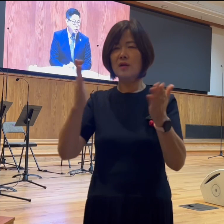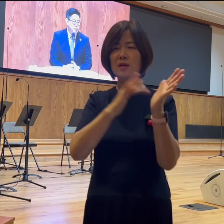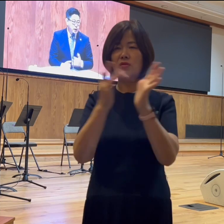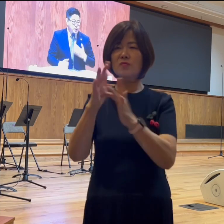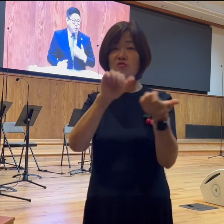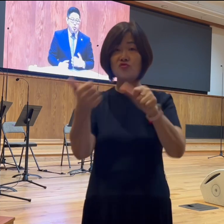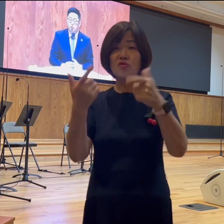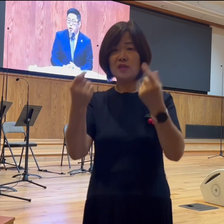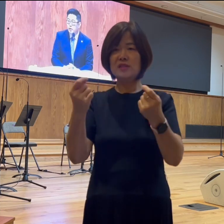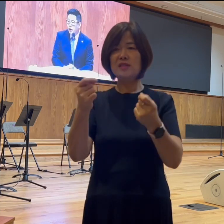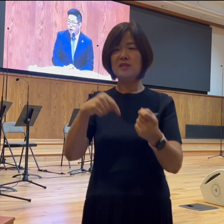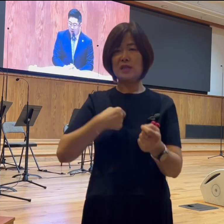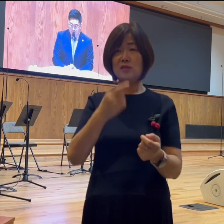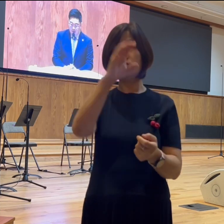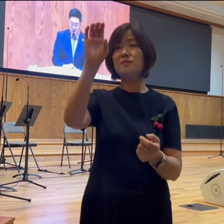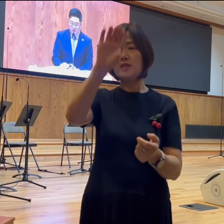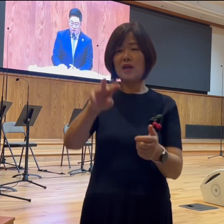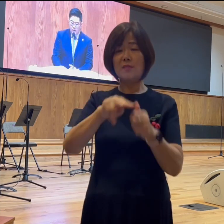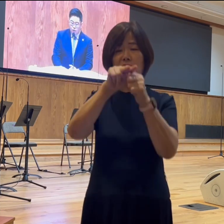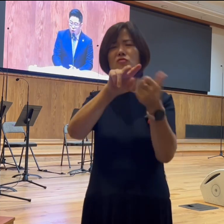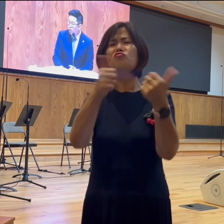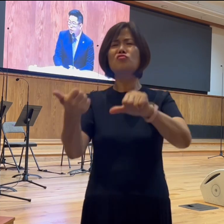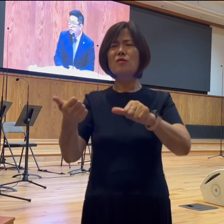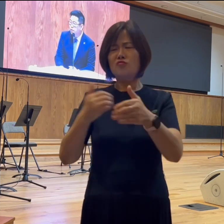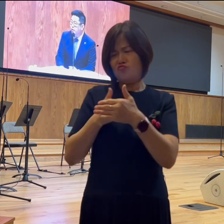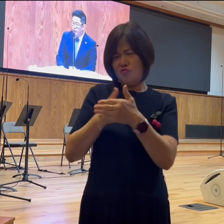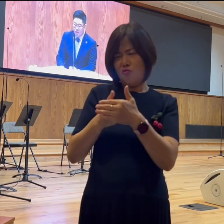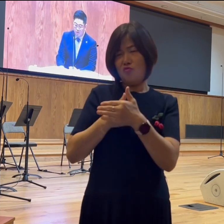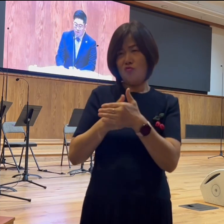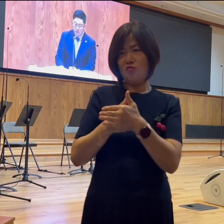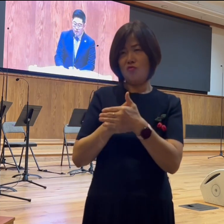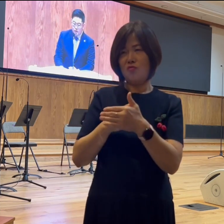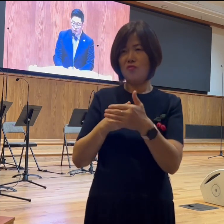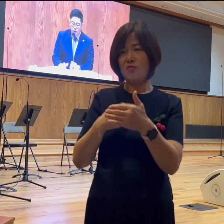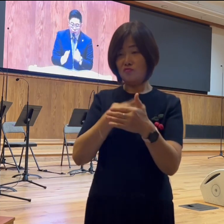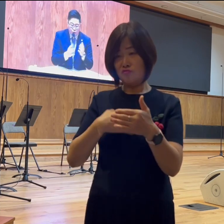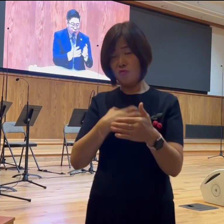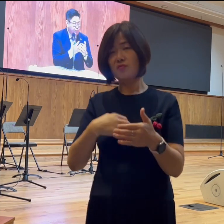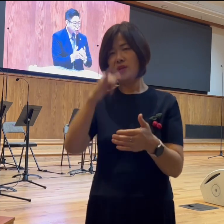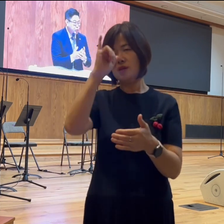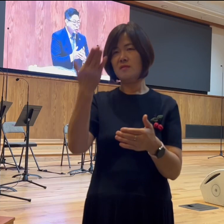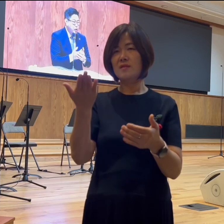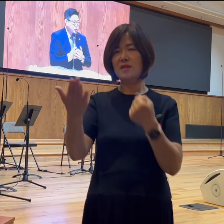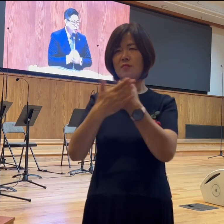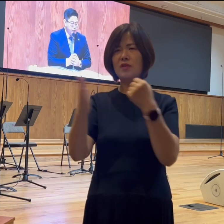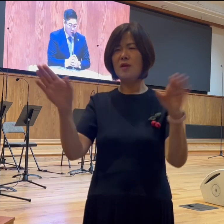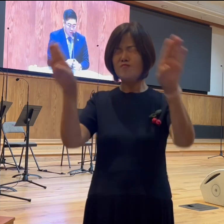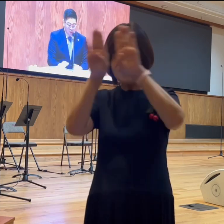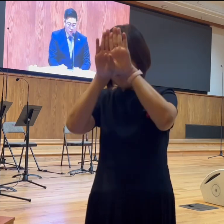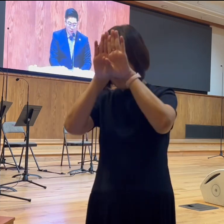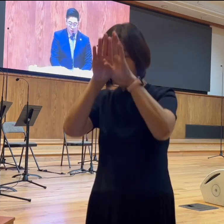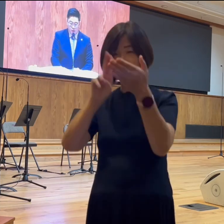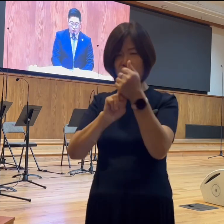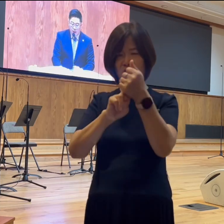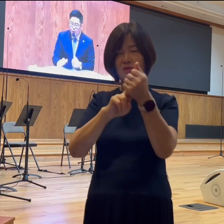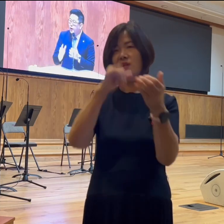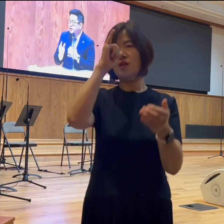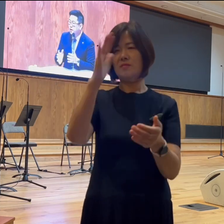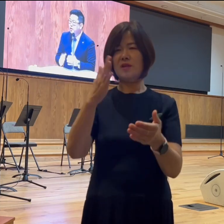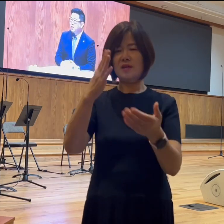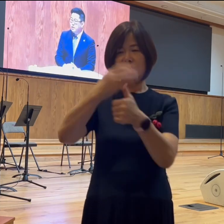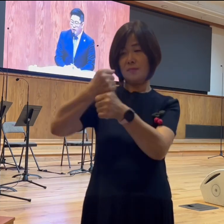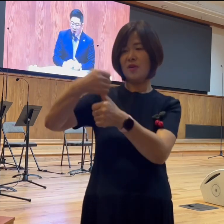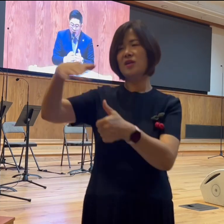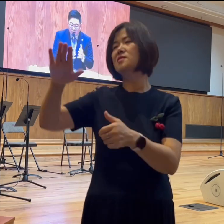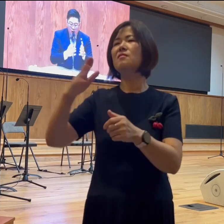것처럼 자신들도 죽임을 당할까봐 두려워하고 있었던 거예요. 그래서 문을 잠그고 숨어 있었던 것입니다. 잡혀가지 않기